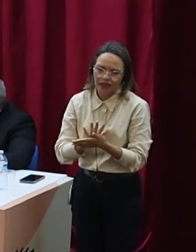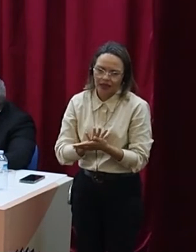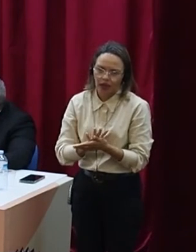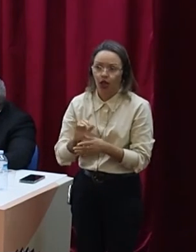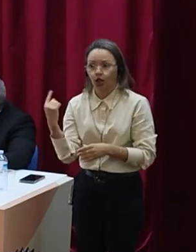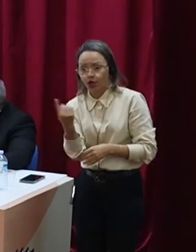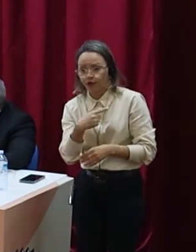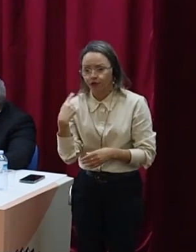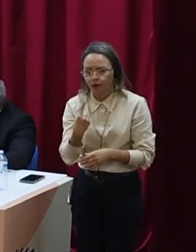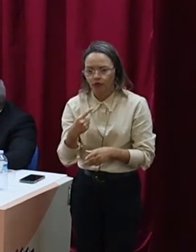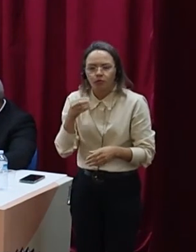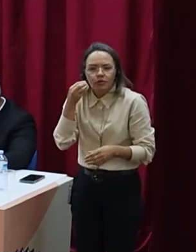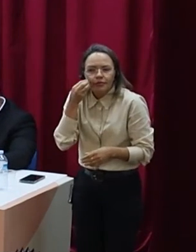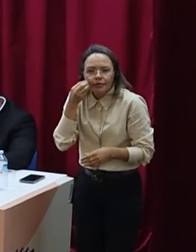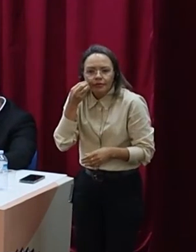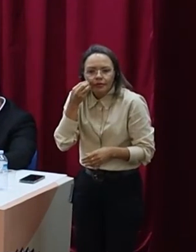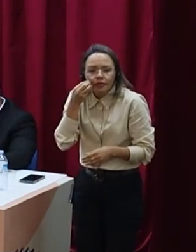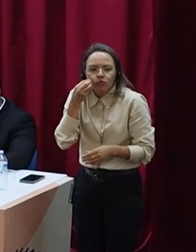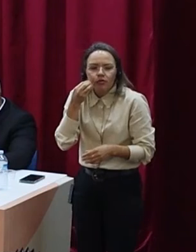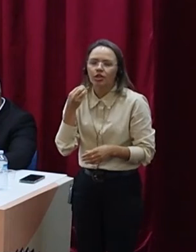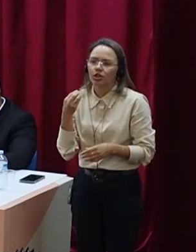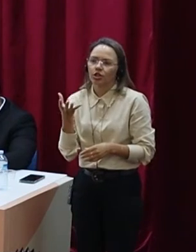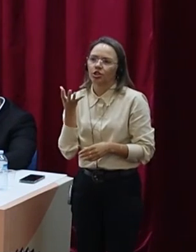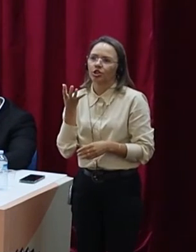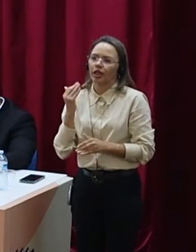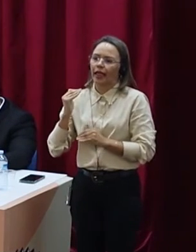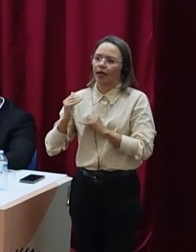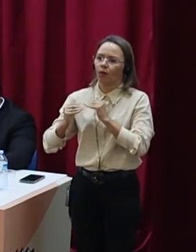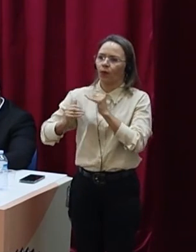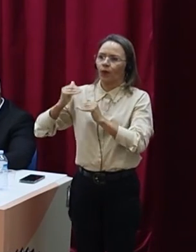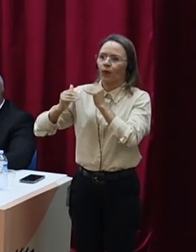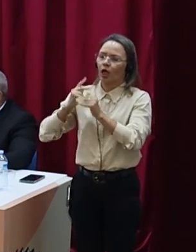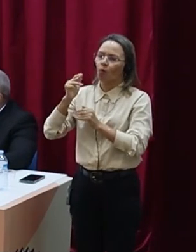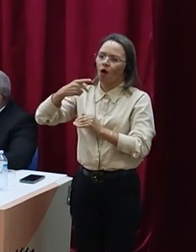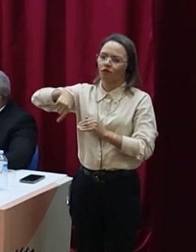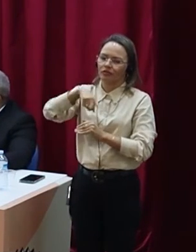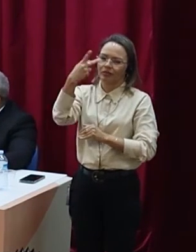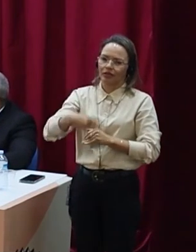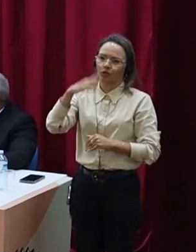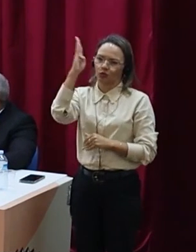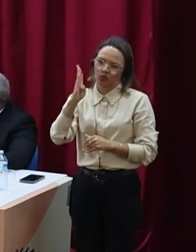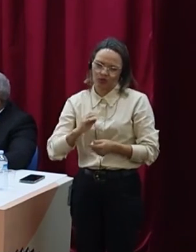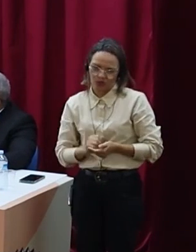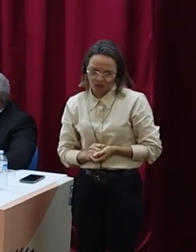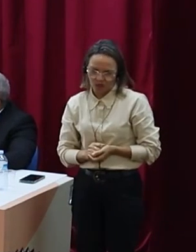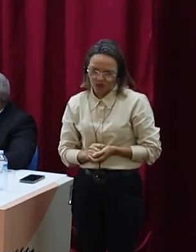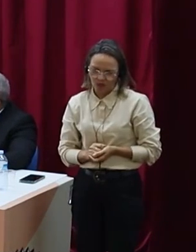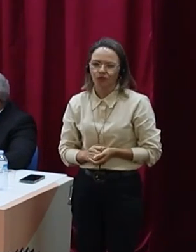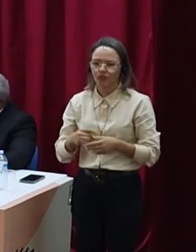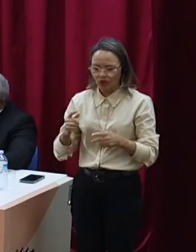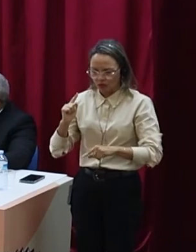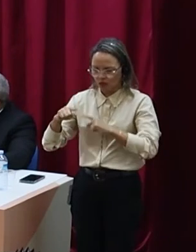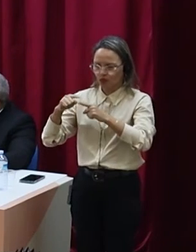con ustedes, crecer con ustedes. Entonces, en ese artículo yo traté de resumir eso, el avance del portugués. Y en ese